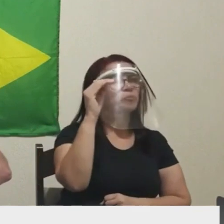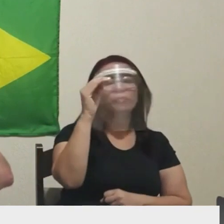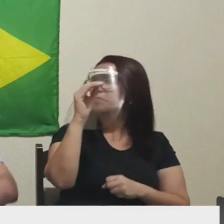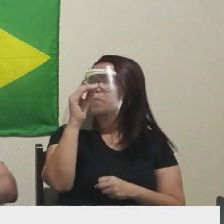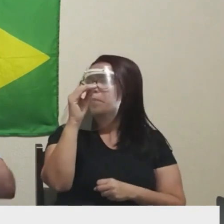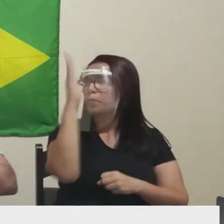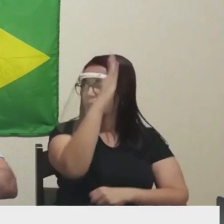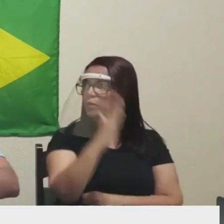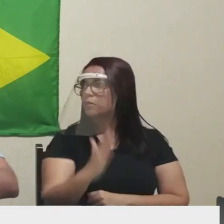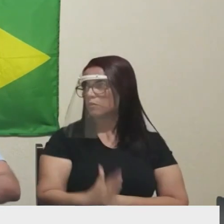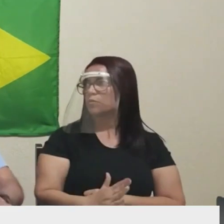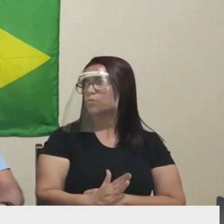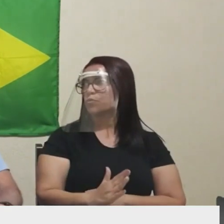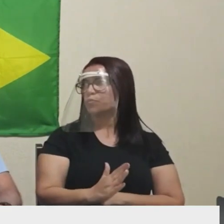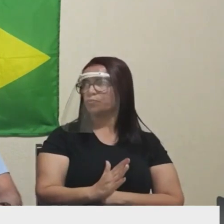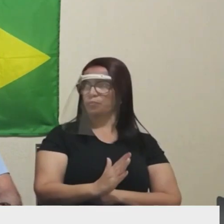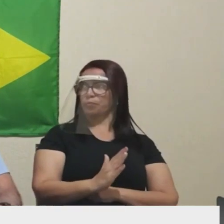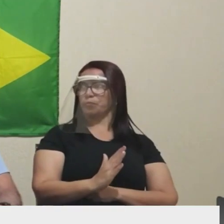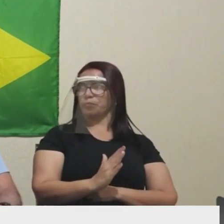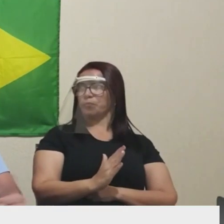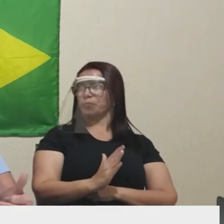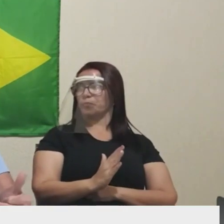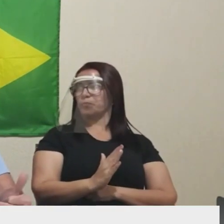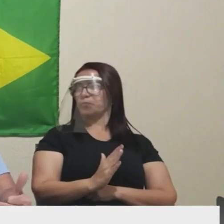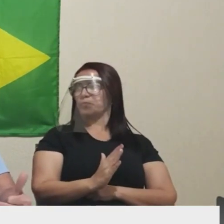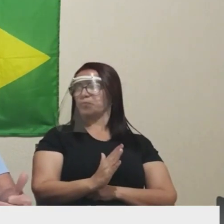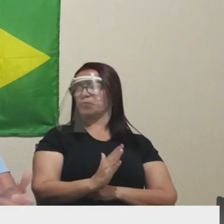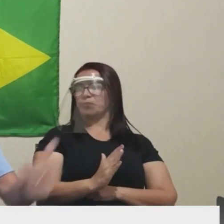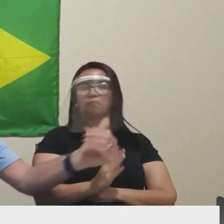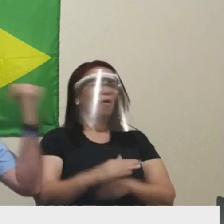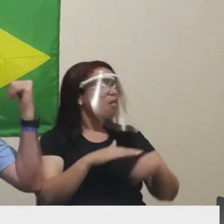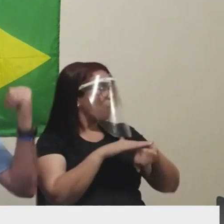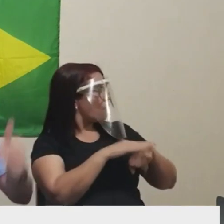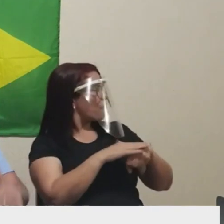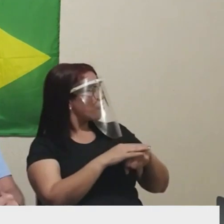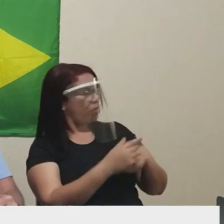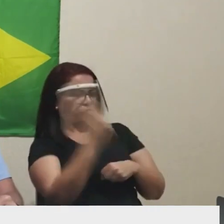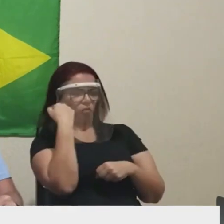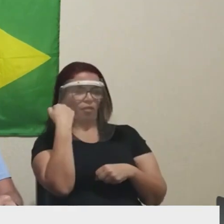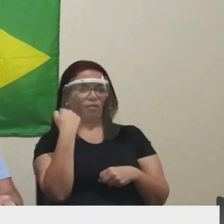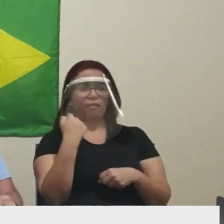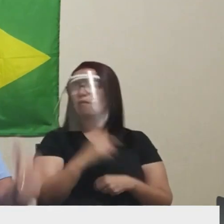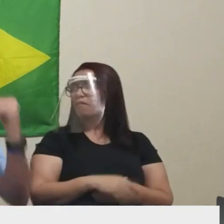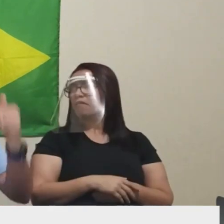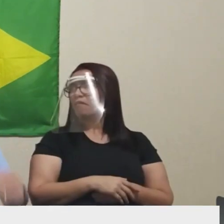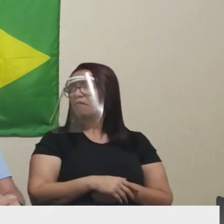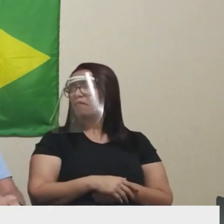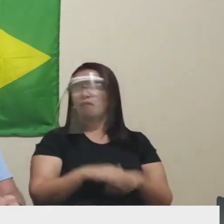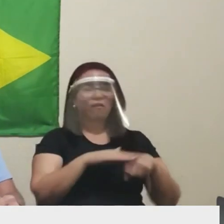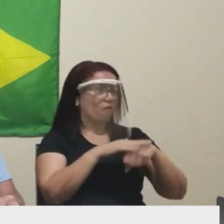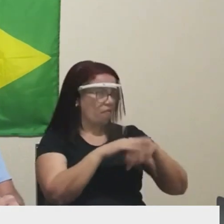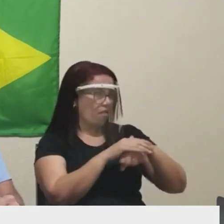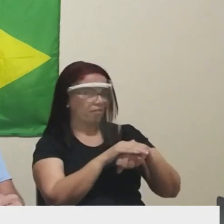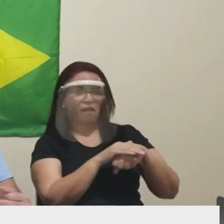não existe mais, federal, deixa bem claro. Estão conversando aí, ó. Você quer conversar? Vem cá atrás, dois aqui. Sem problema, vem cá atrás para